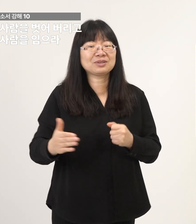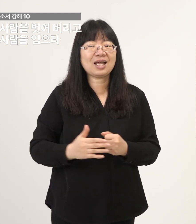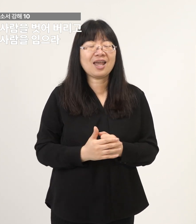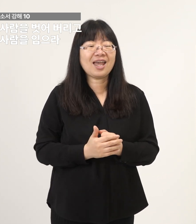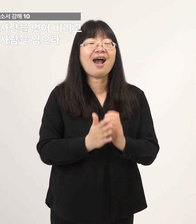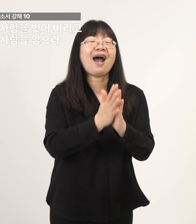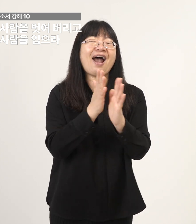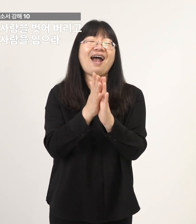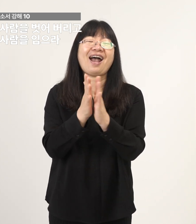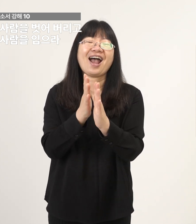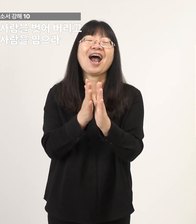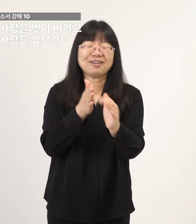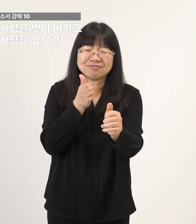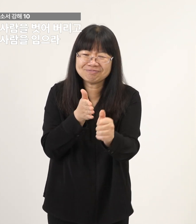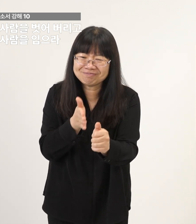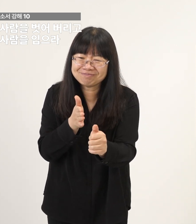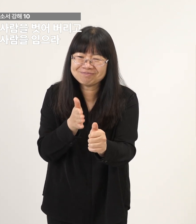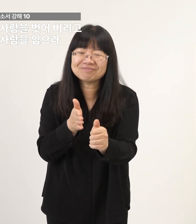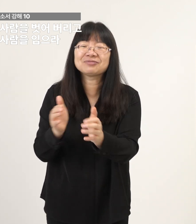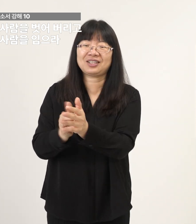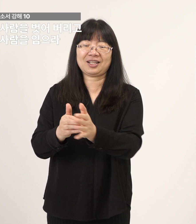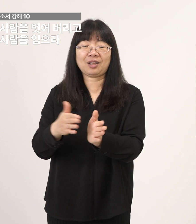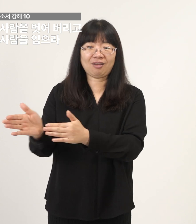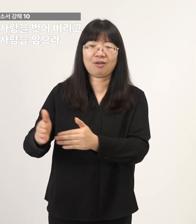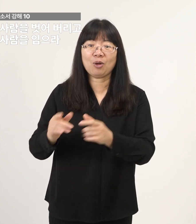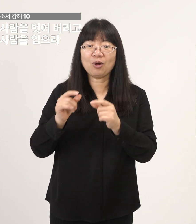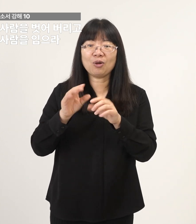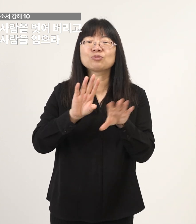그리고 이제 열을 딱 마친 다음에